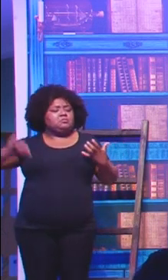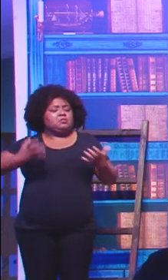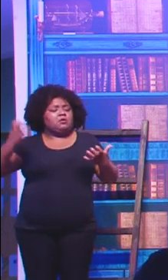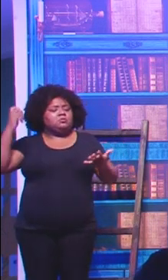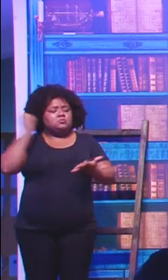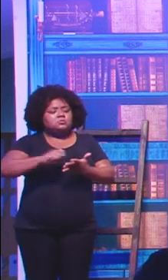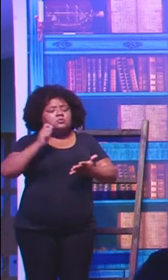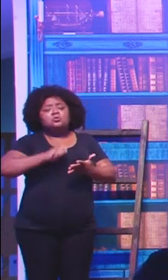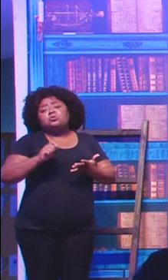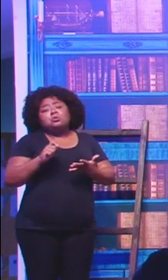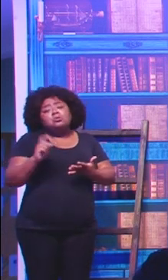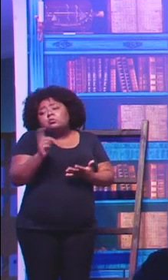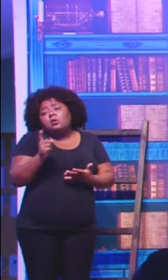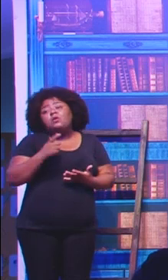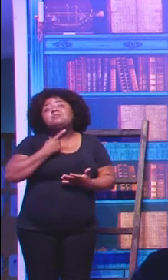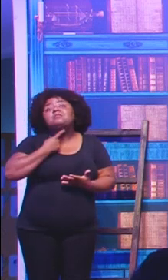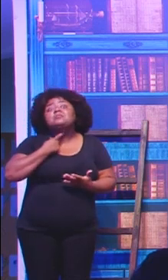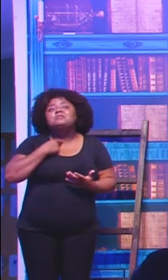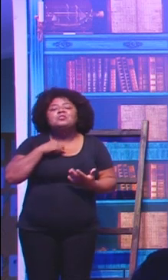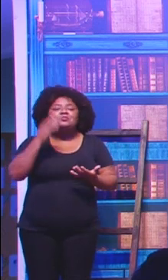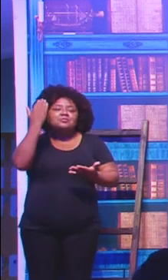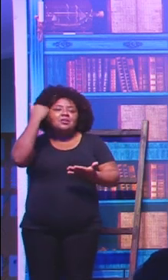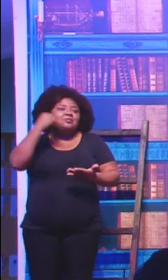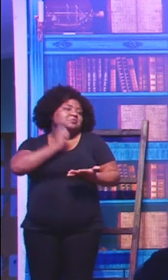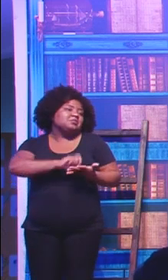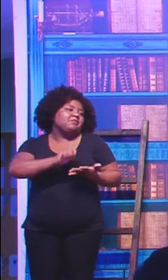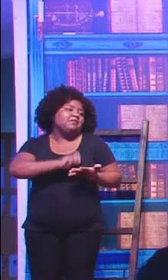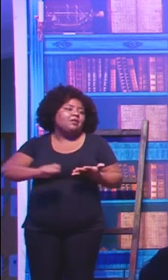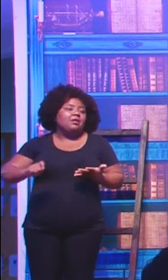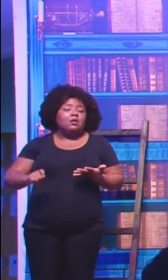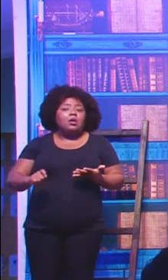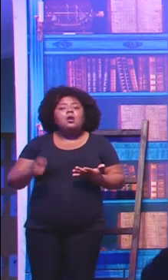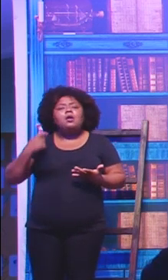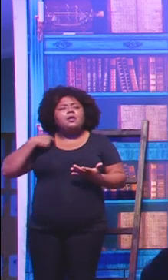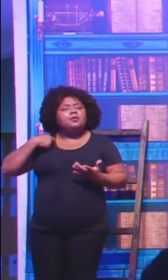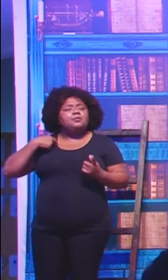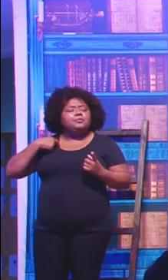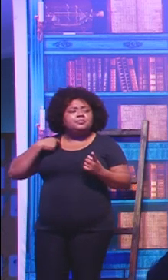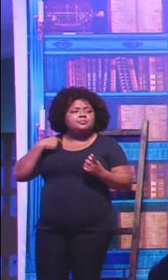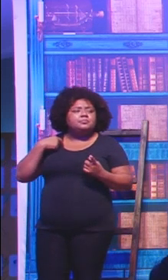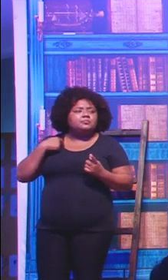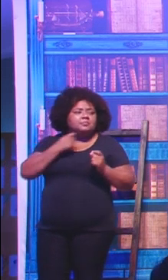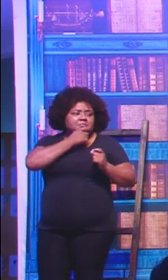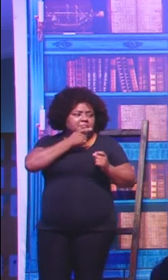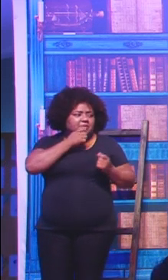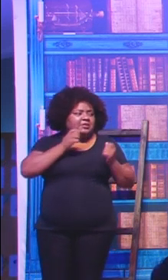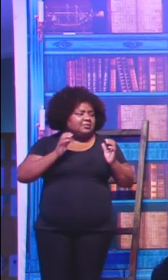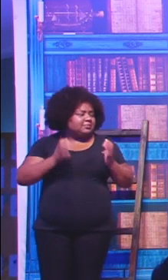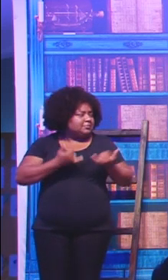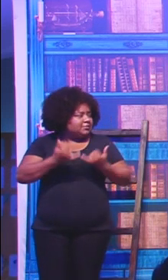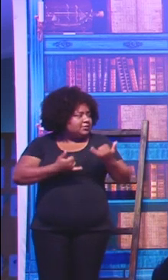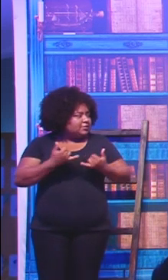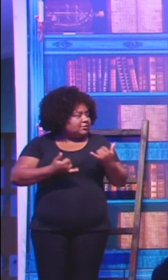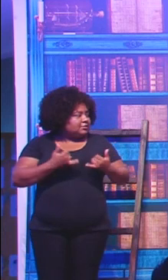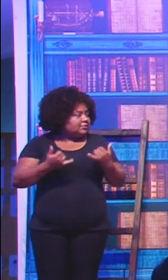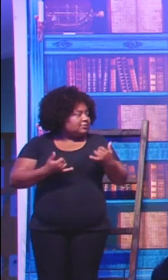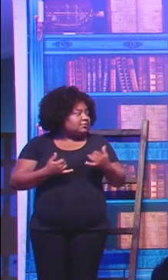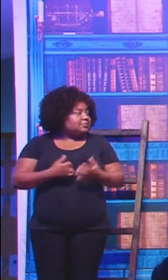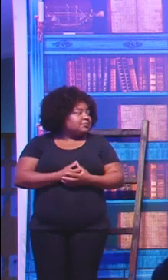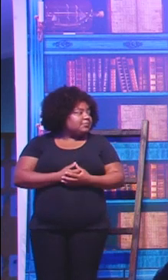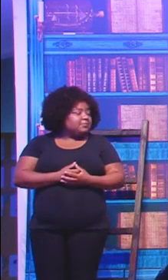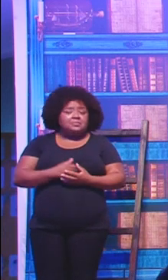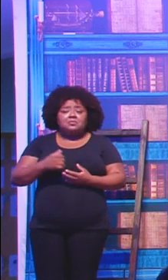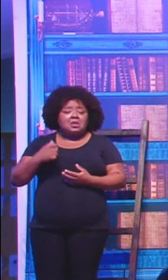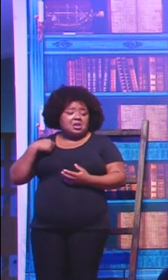Eu tinha vontade de escrever, eu não me via... Eu até brinquei com o pessoal aqui, dizendo que, até pouco tempo, eu